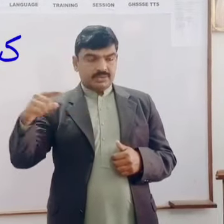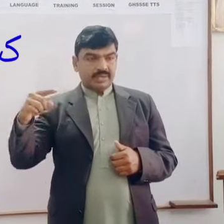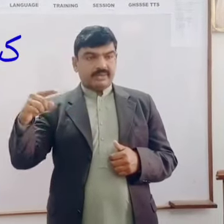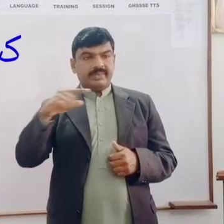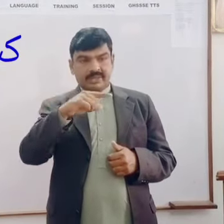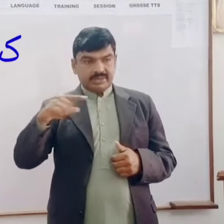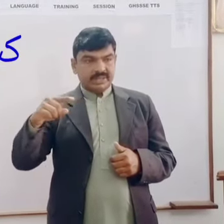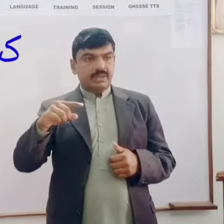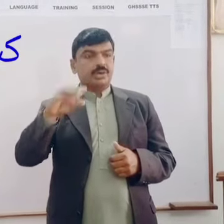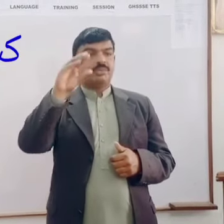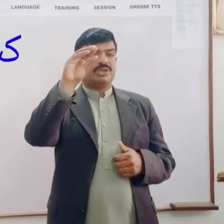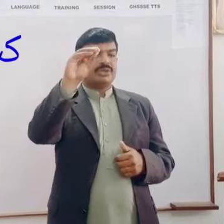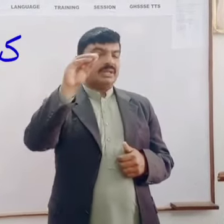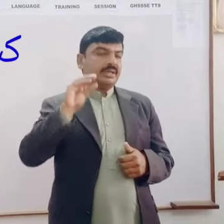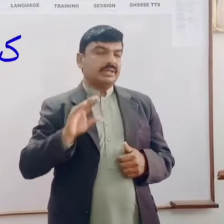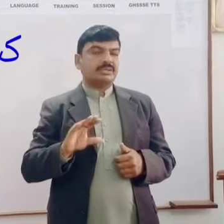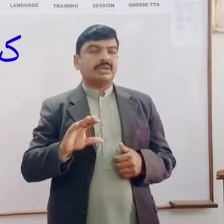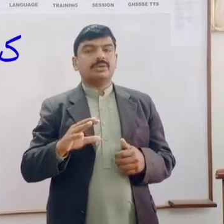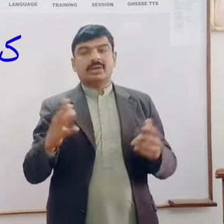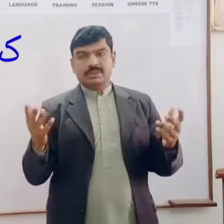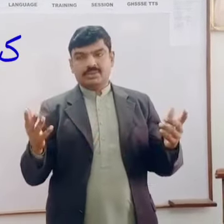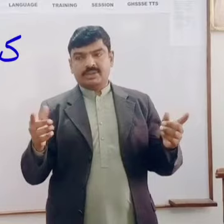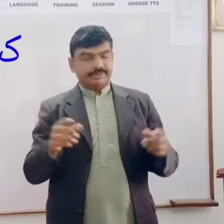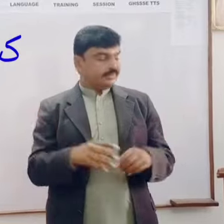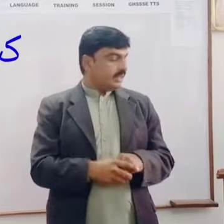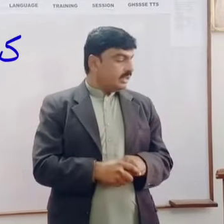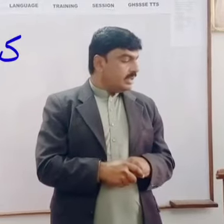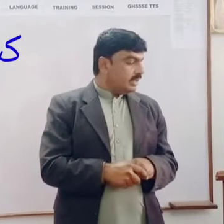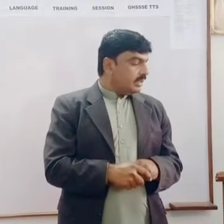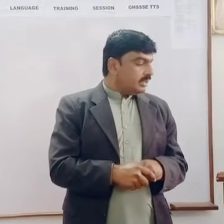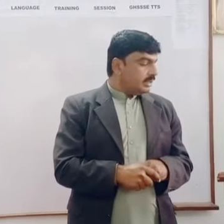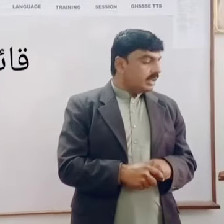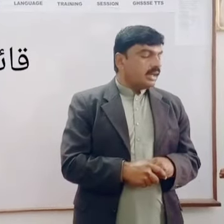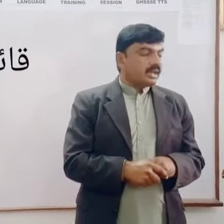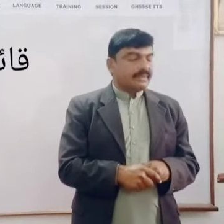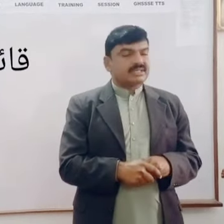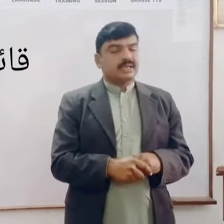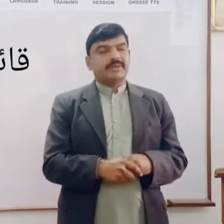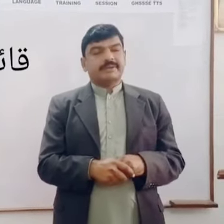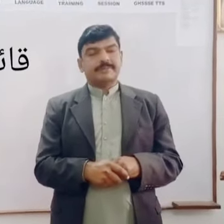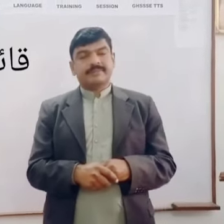कसूरे आम ये होता है ना, ऊपर छोटा आता है, नीचे बड़ा होता है, आम होती है। कायमा ज़ाविया,